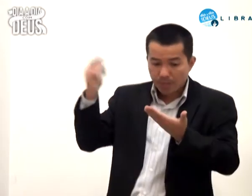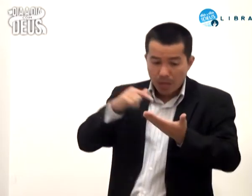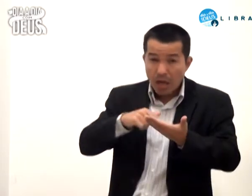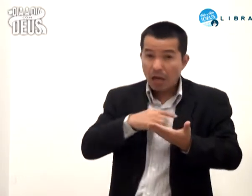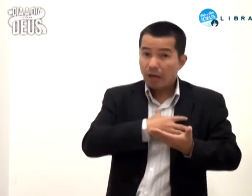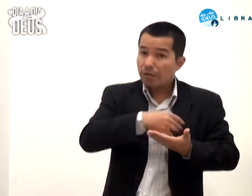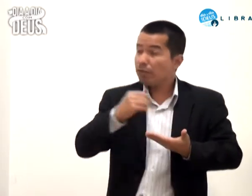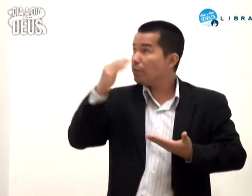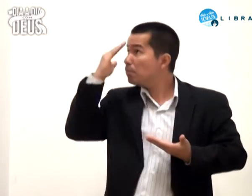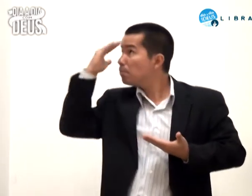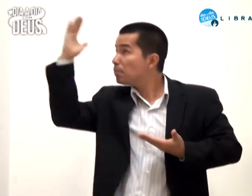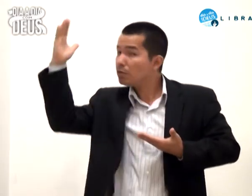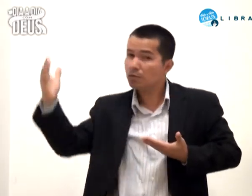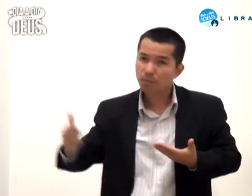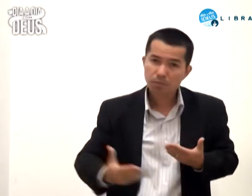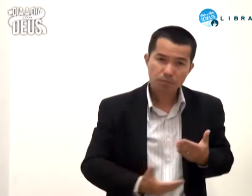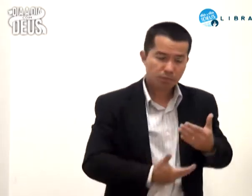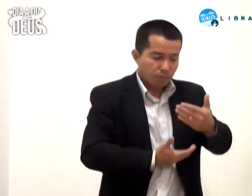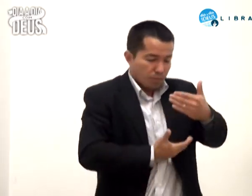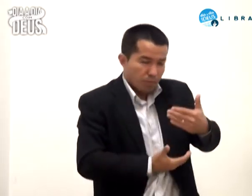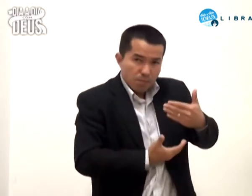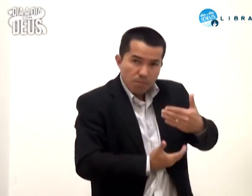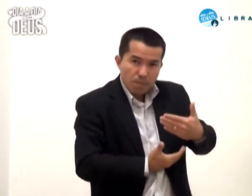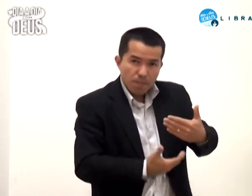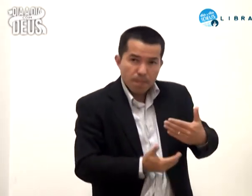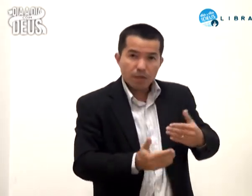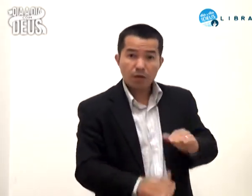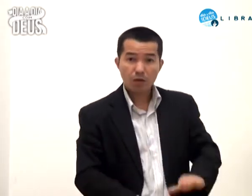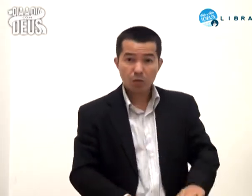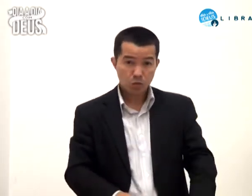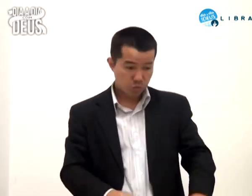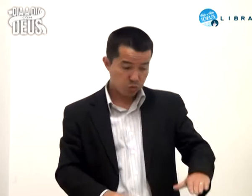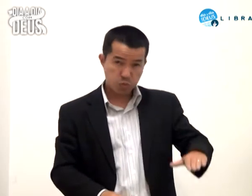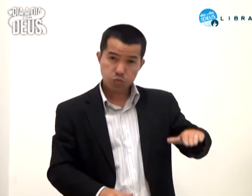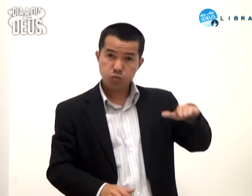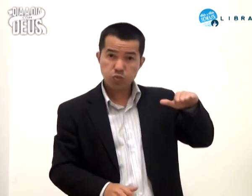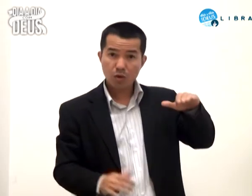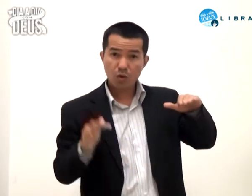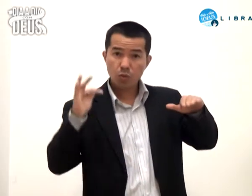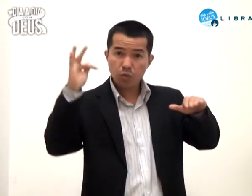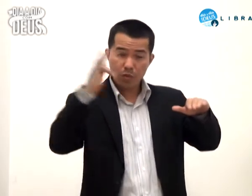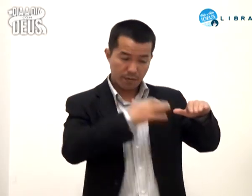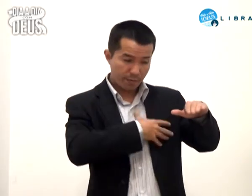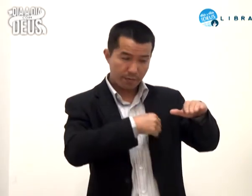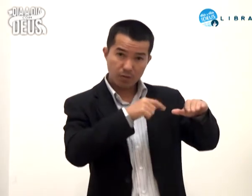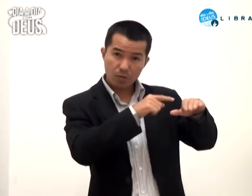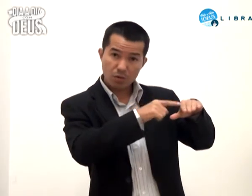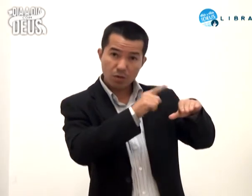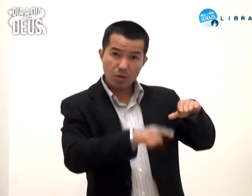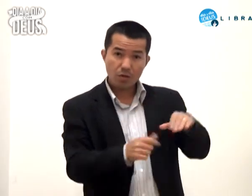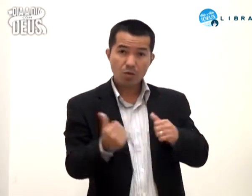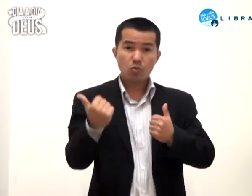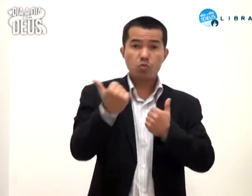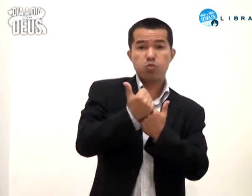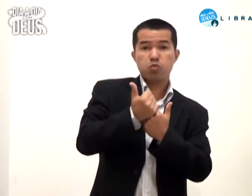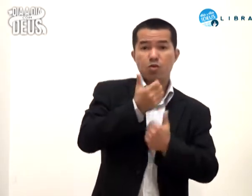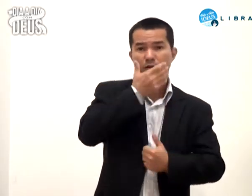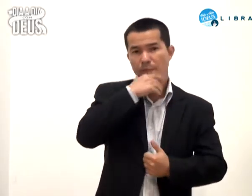se tornava como que um sacerdote daquela casa, e quando o pai faltava, o filho primogênito assumia